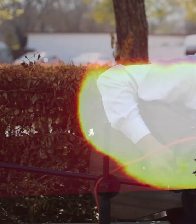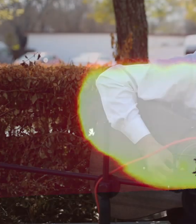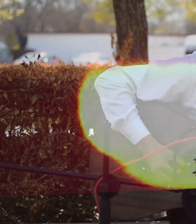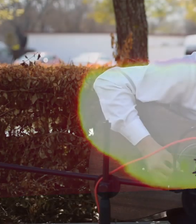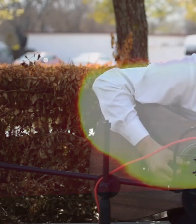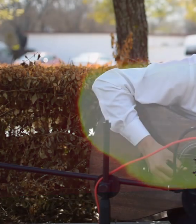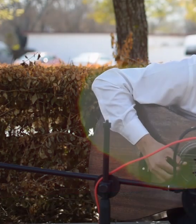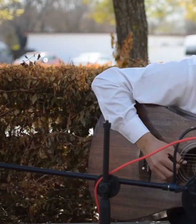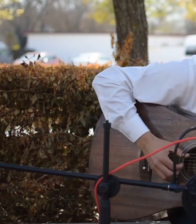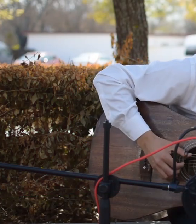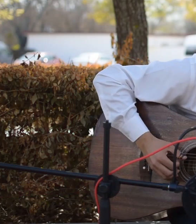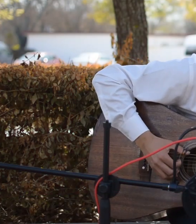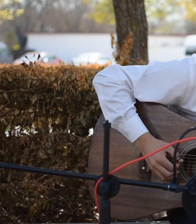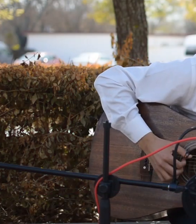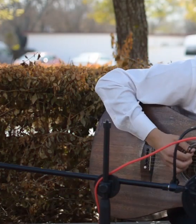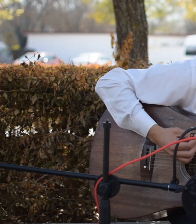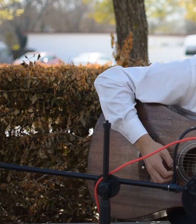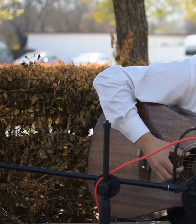e